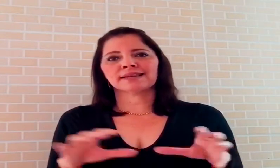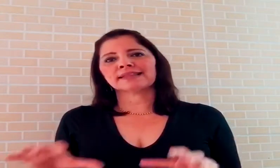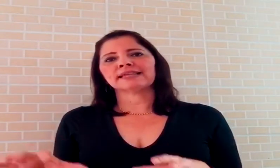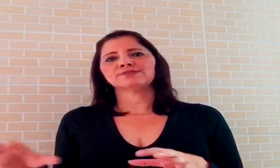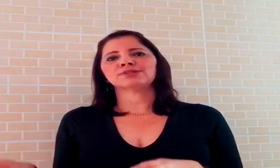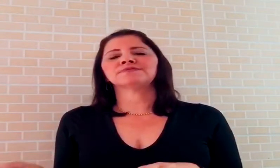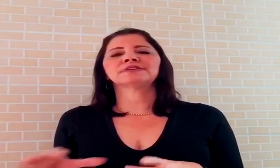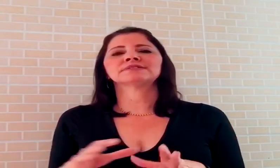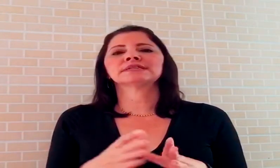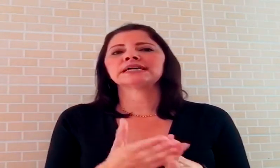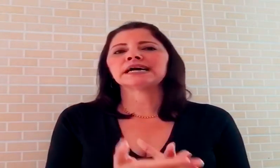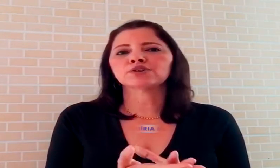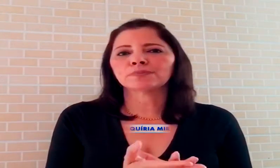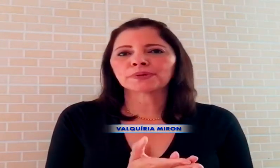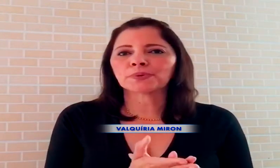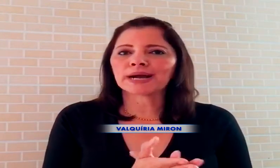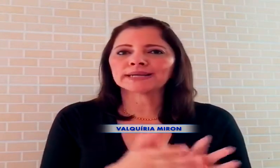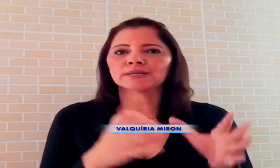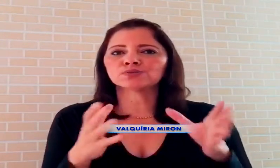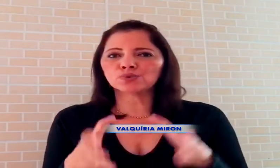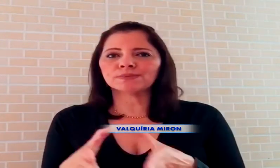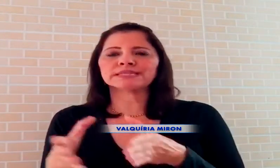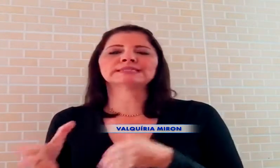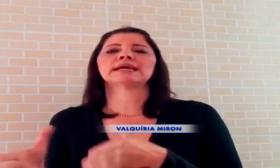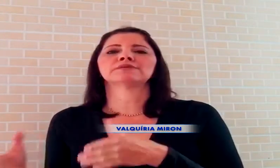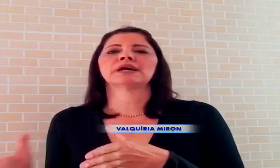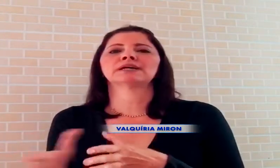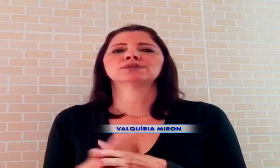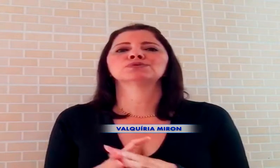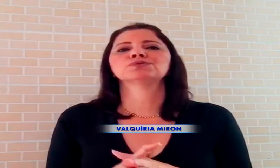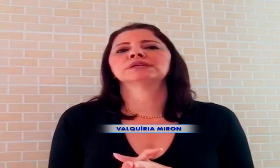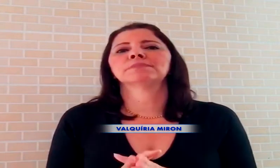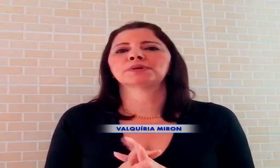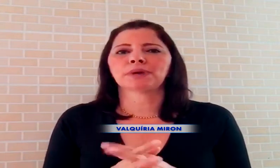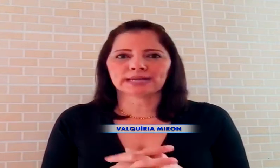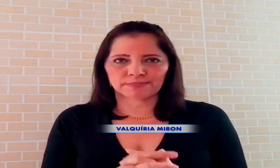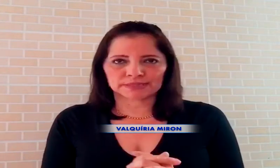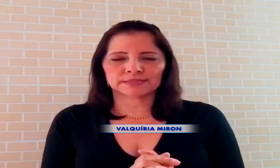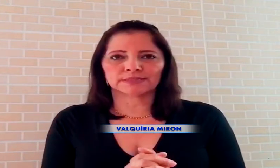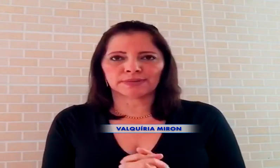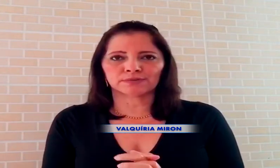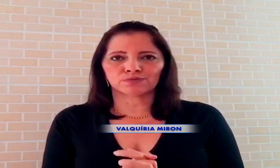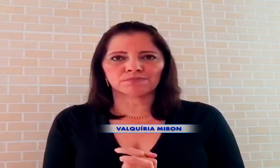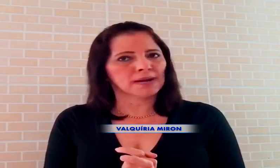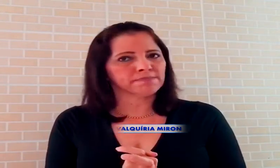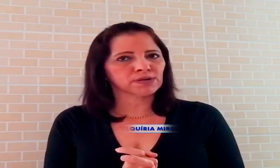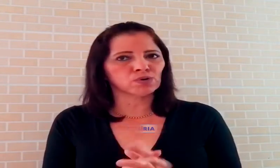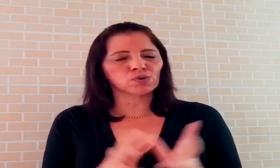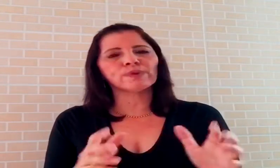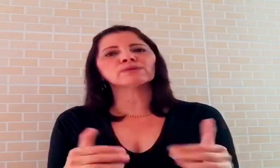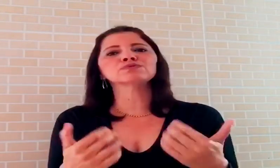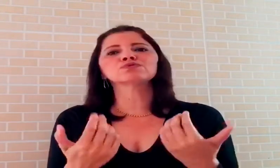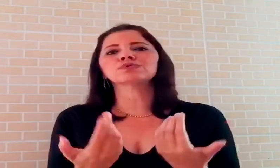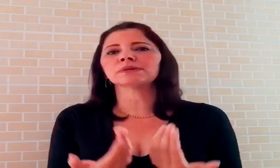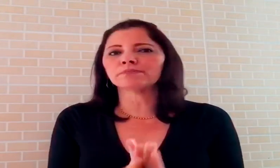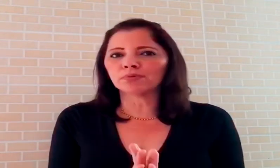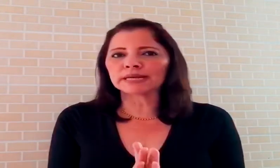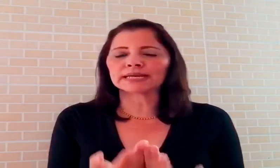Secretaria de Defesa Agropecuária do Ministério da Agricultura, Pecuária e Abastecimento, MAPA, colocou em consulta pública na